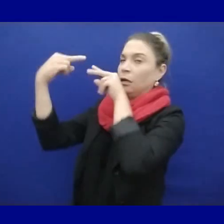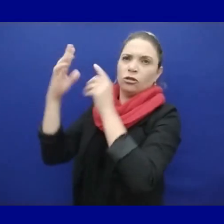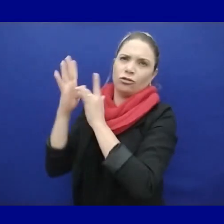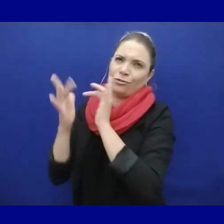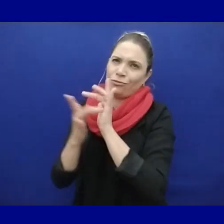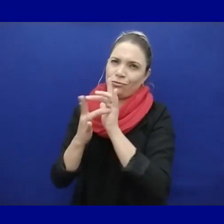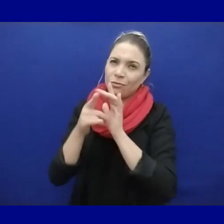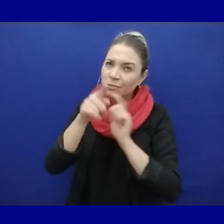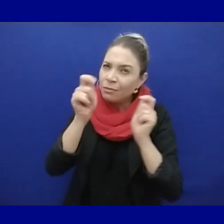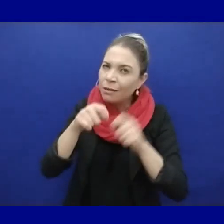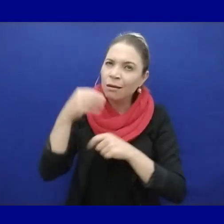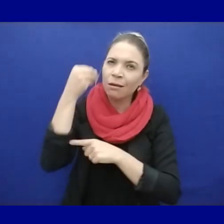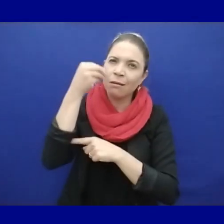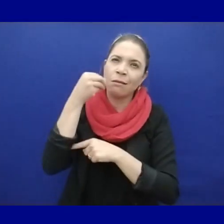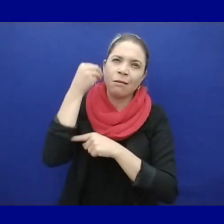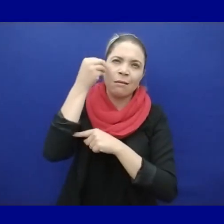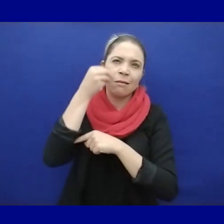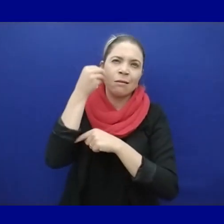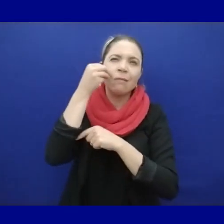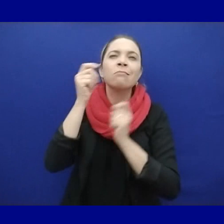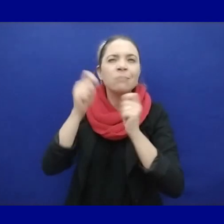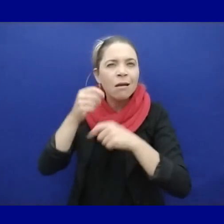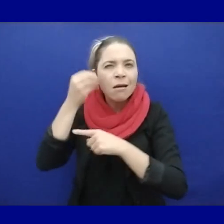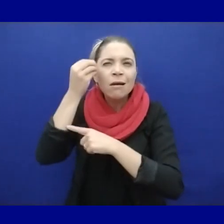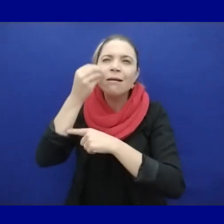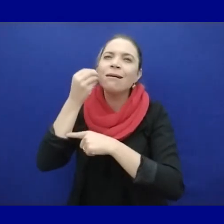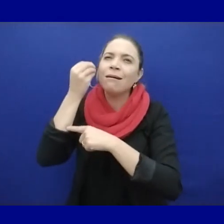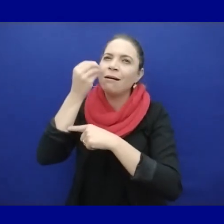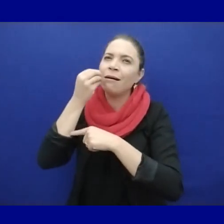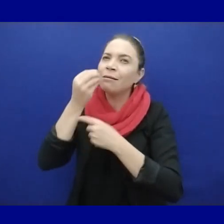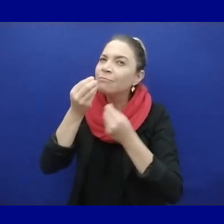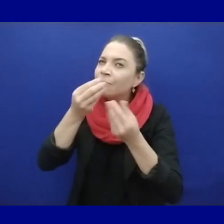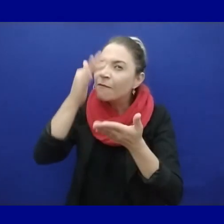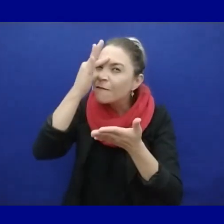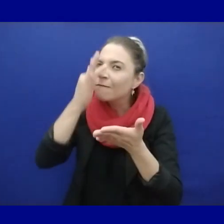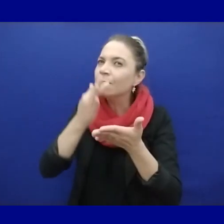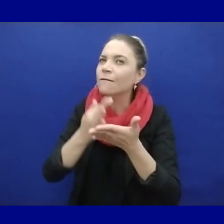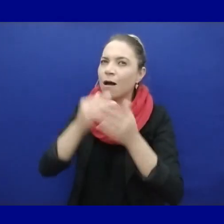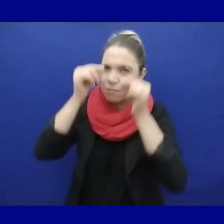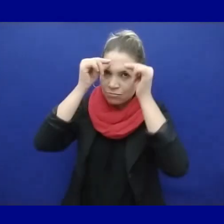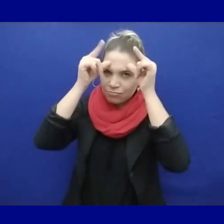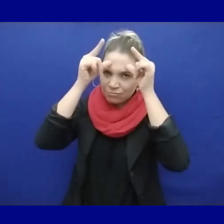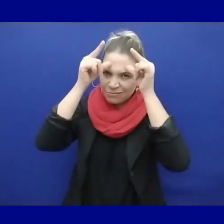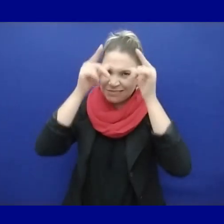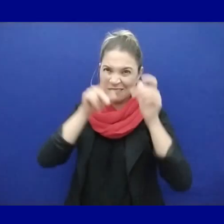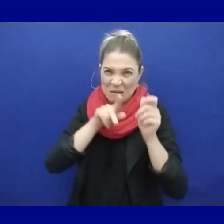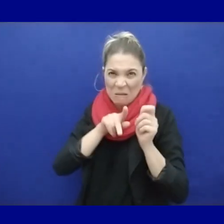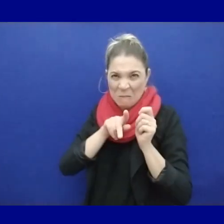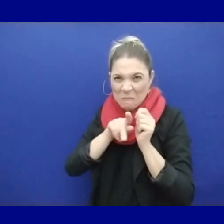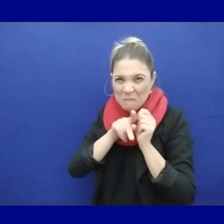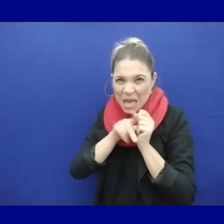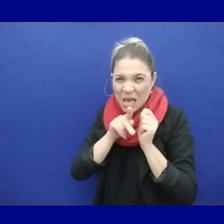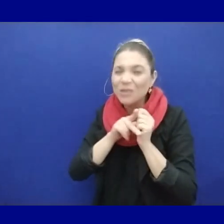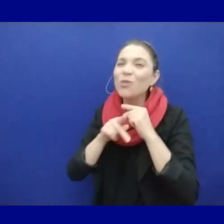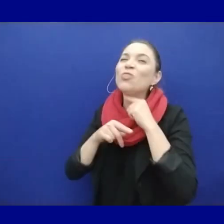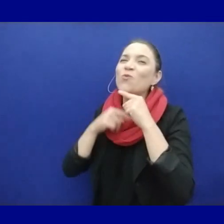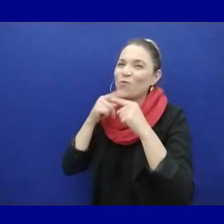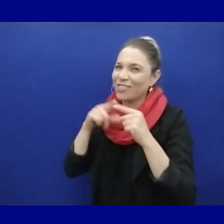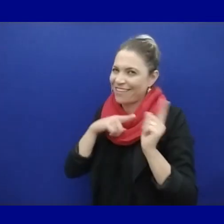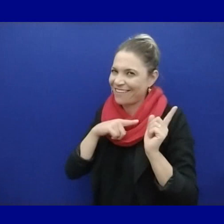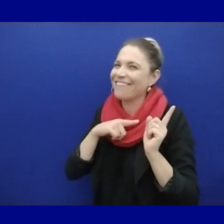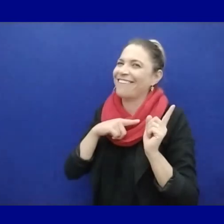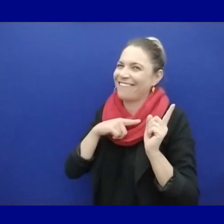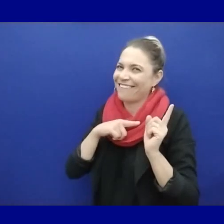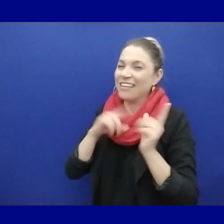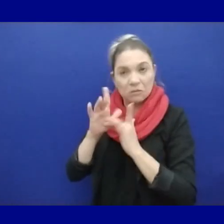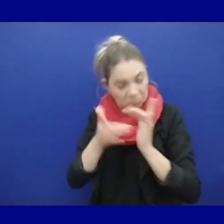concede verdadeiras experiências que nos solidificam a fé. Pedro ainda tinha dúvidas. Jesus lhe deu a